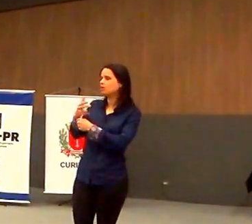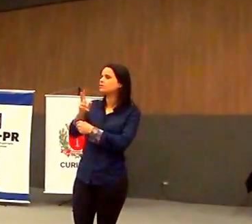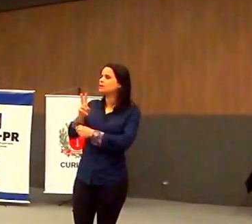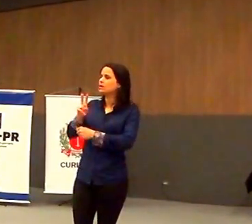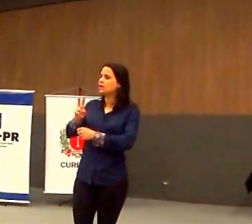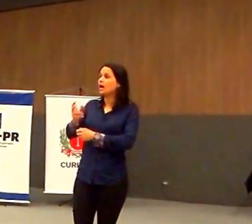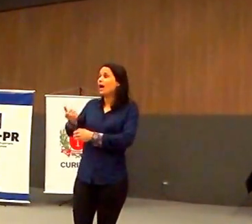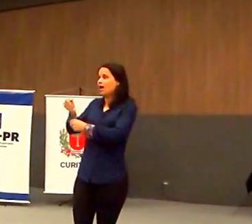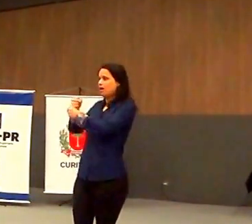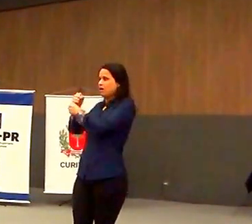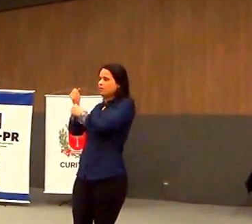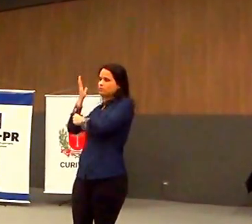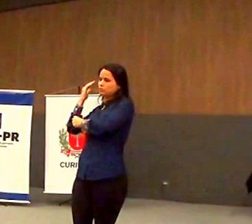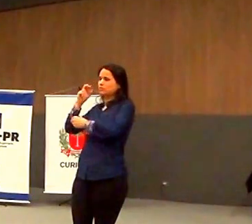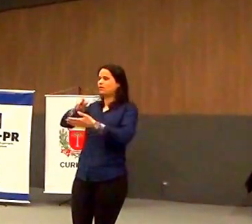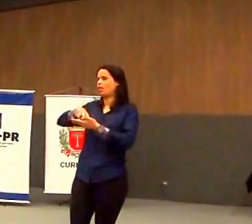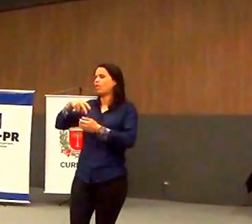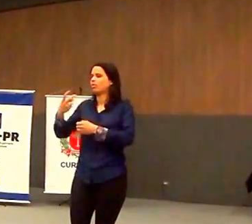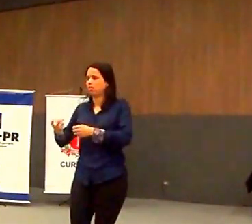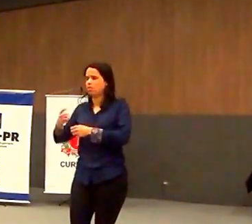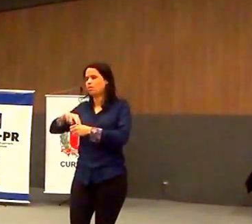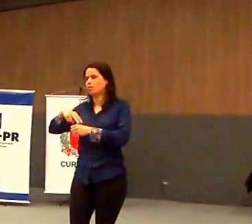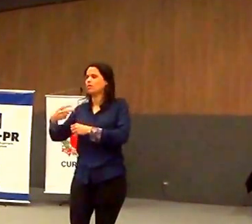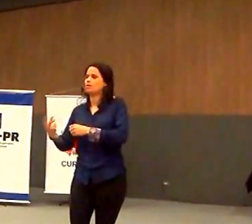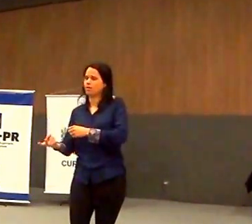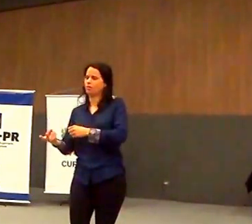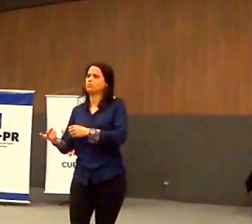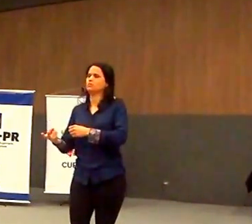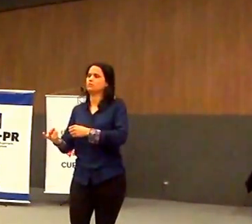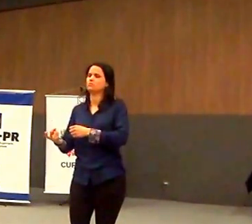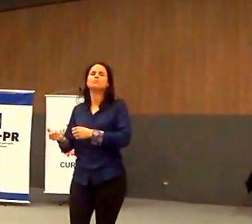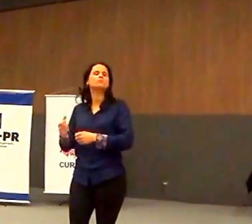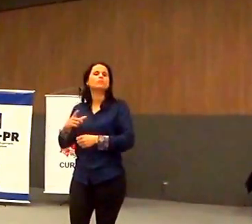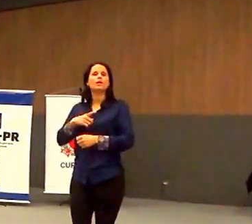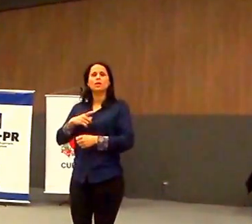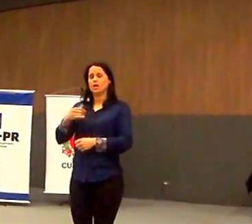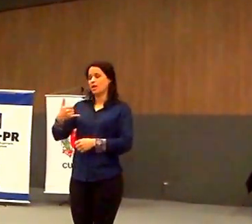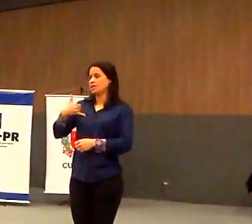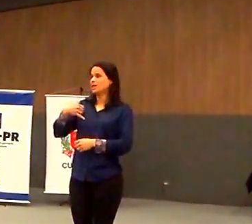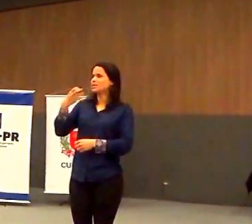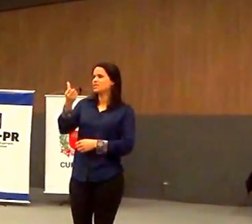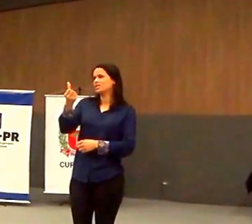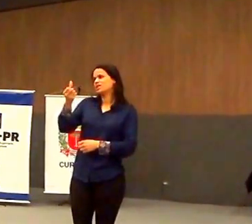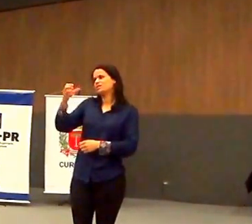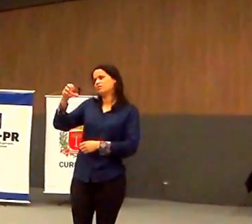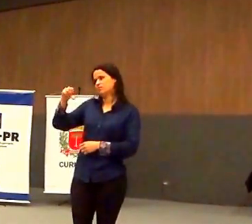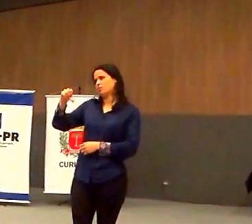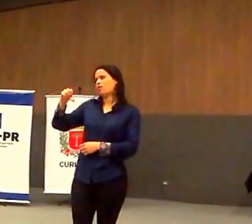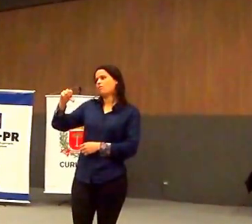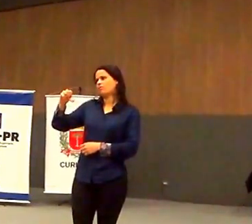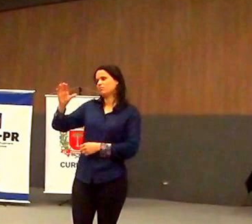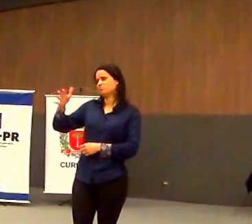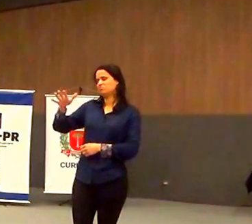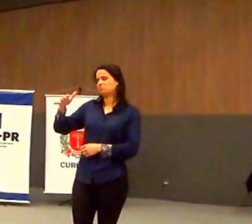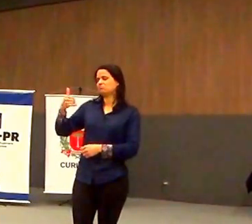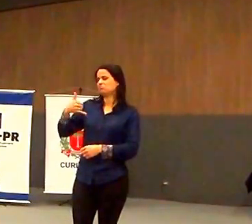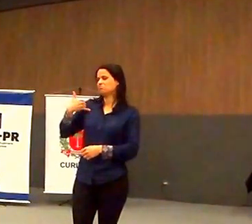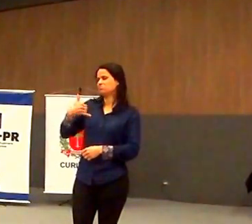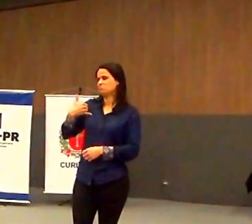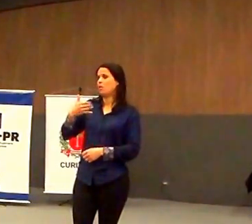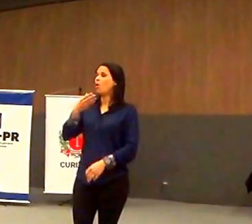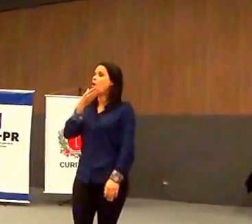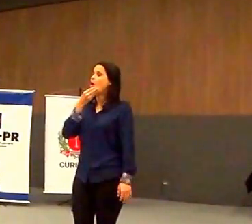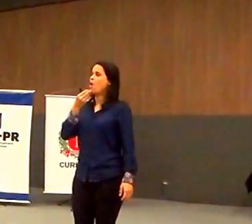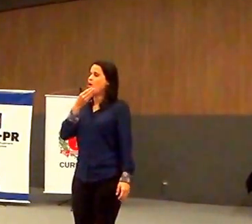de 2016. Então, ali temos a faixa etária, né? De 669 anos, né? Homens,